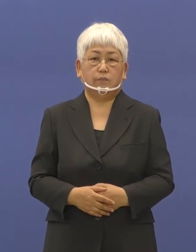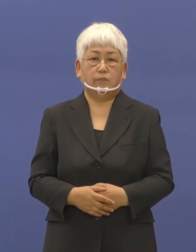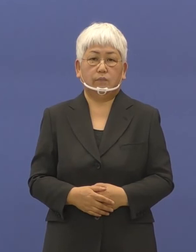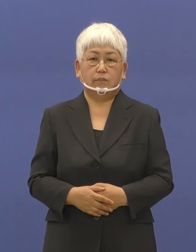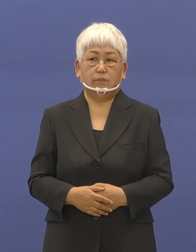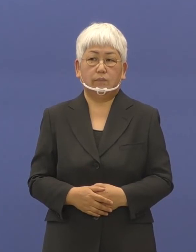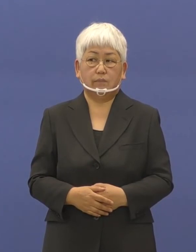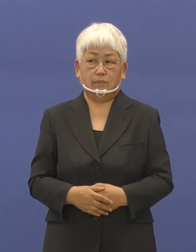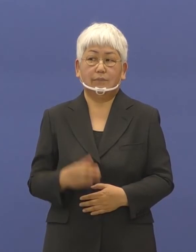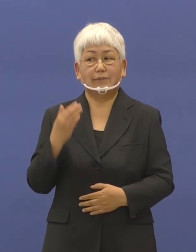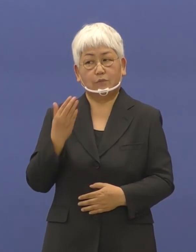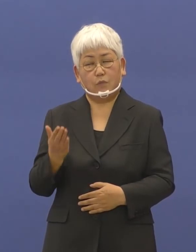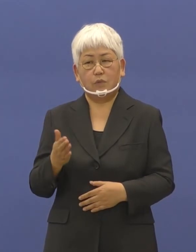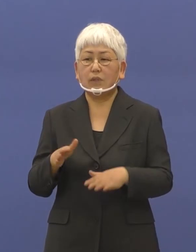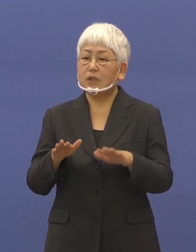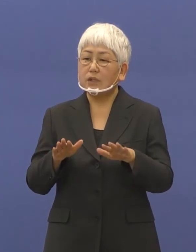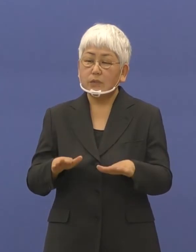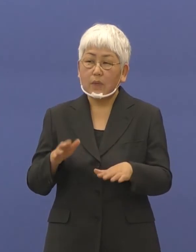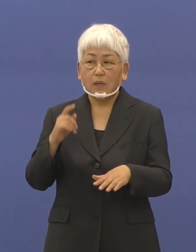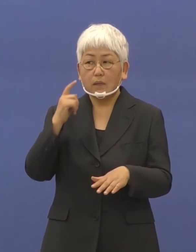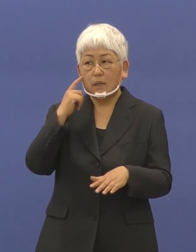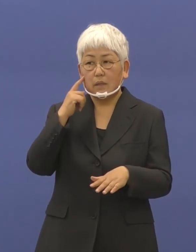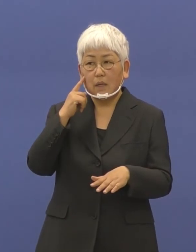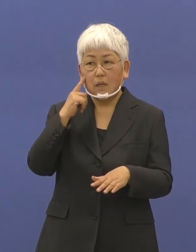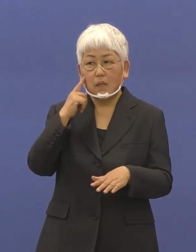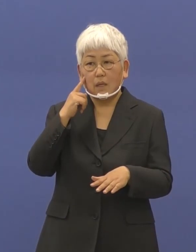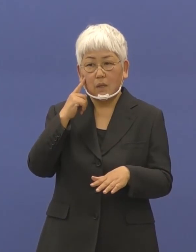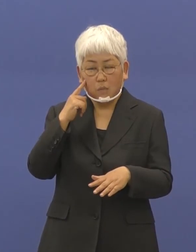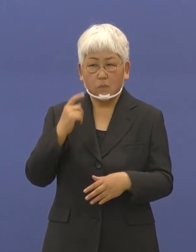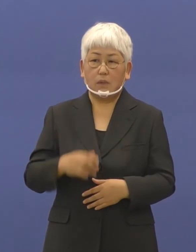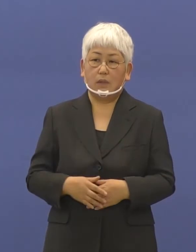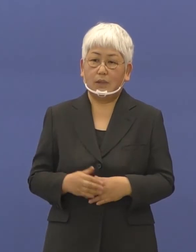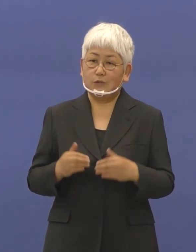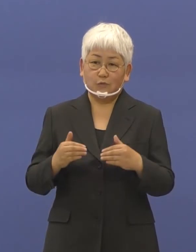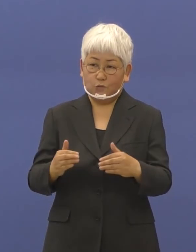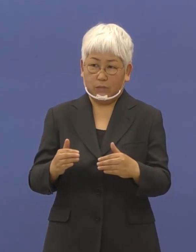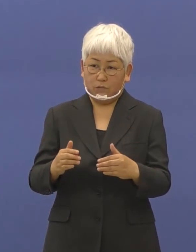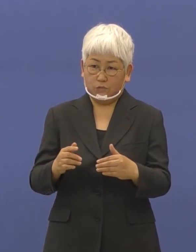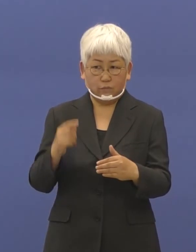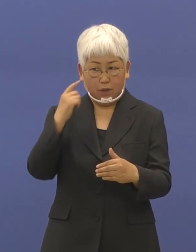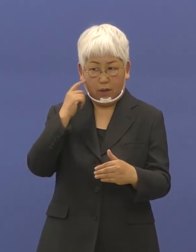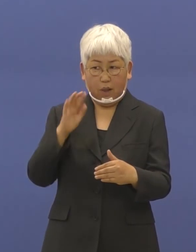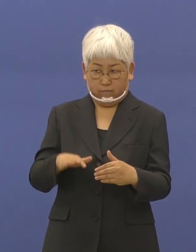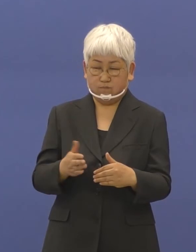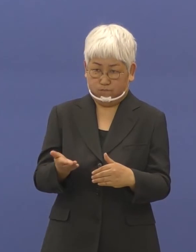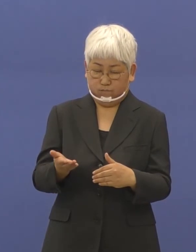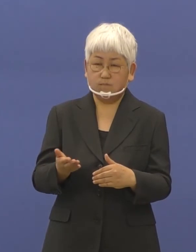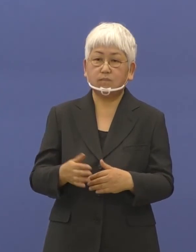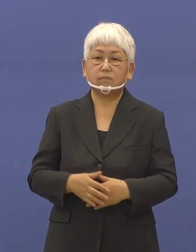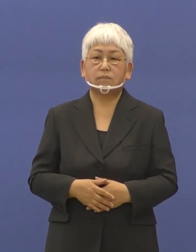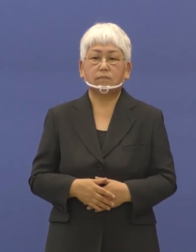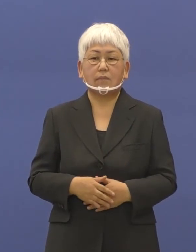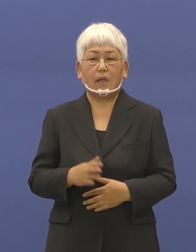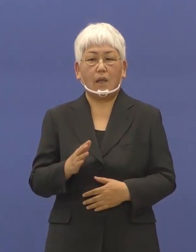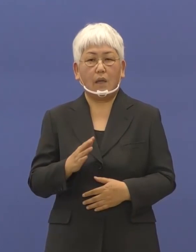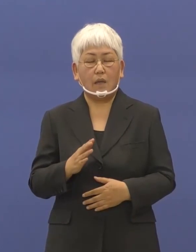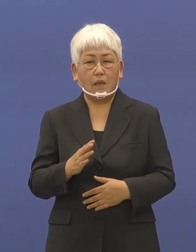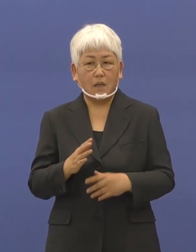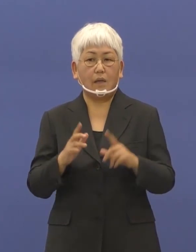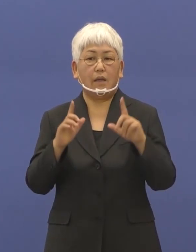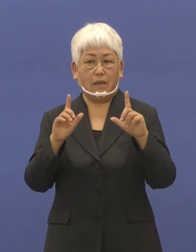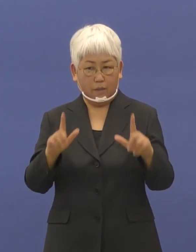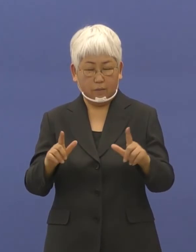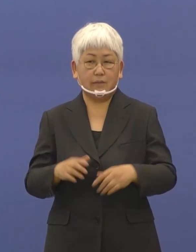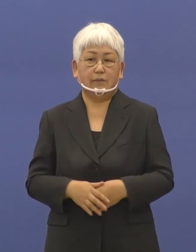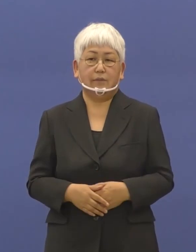現時点では考えとしては導入するしないというと考えはまだですね。 だから鶴の一声的にえい